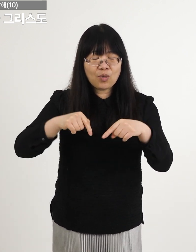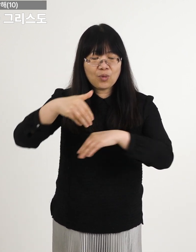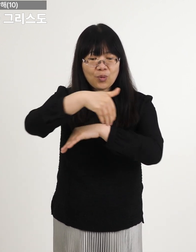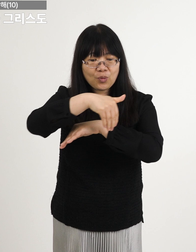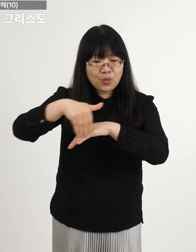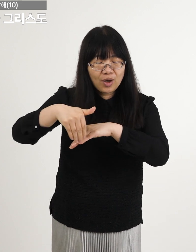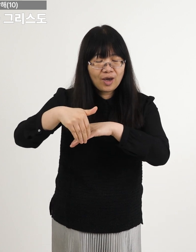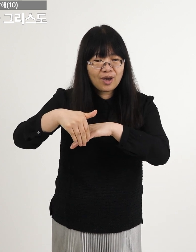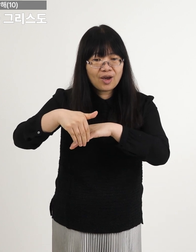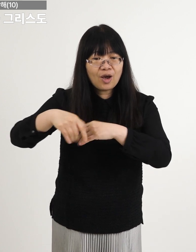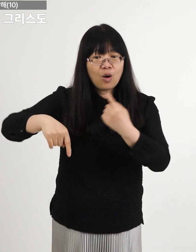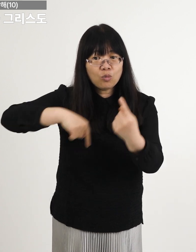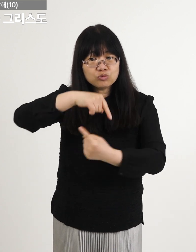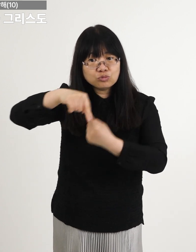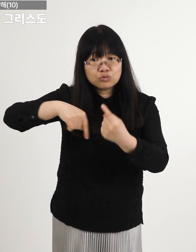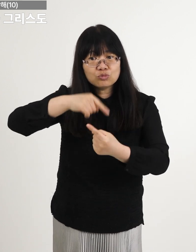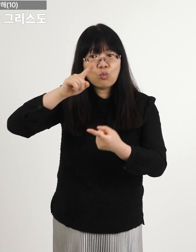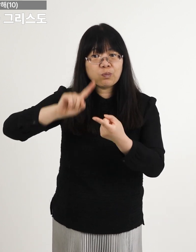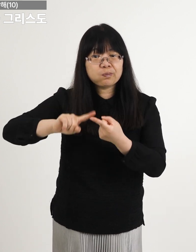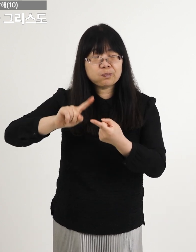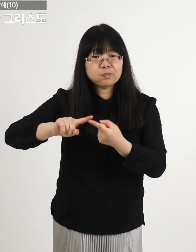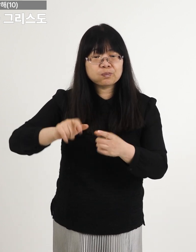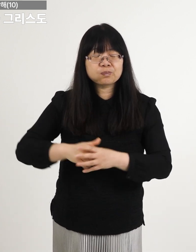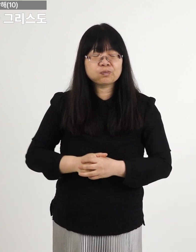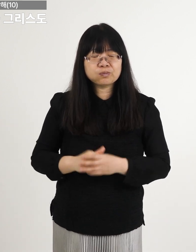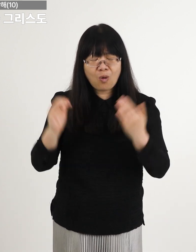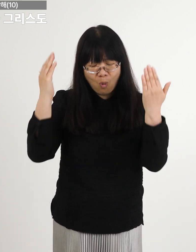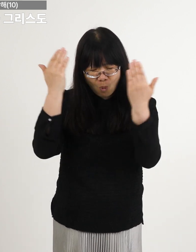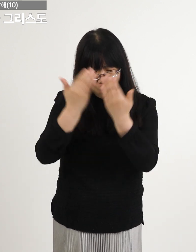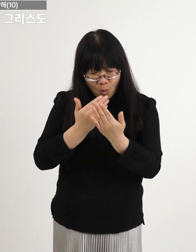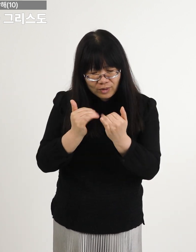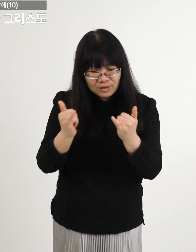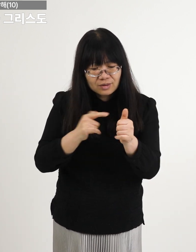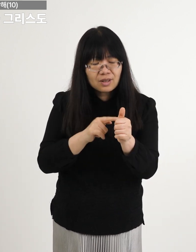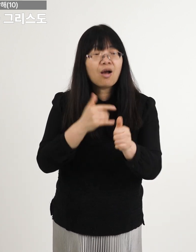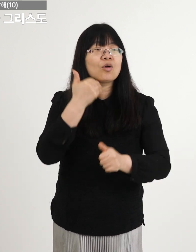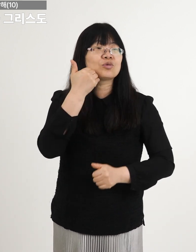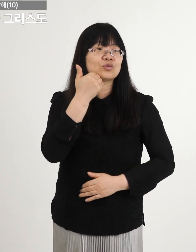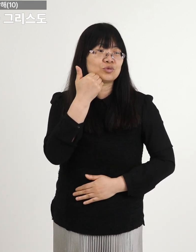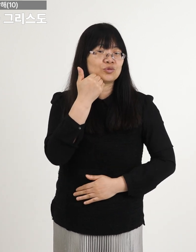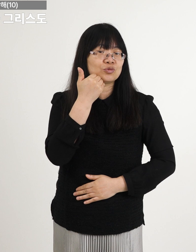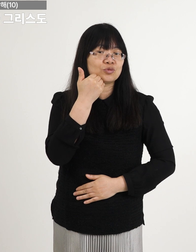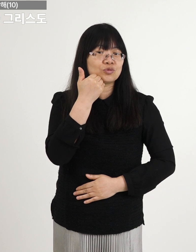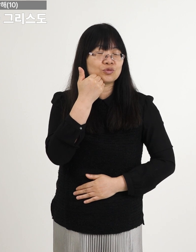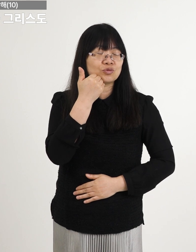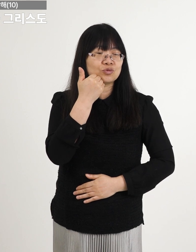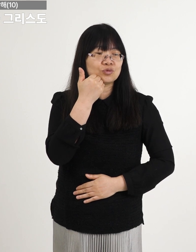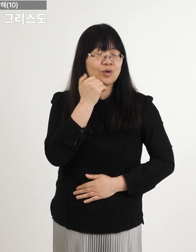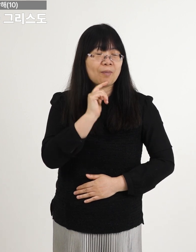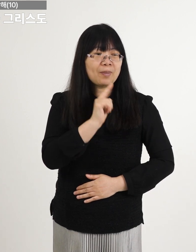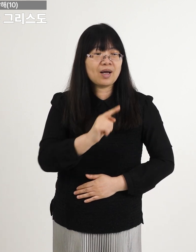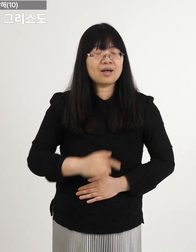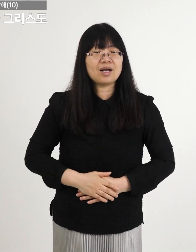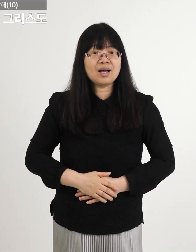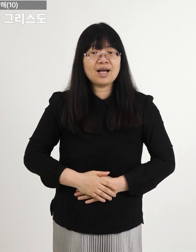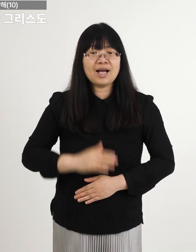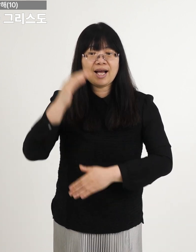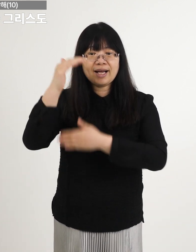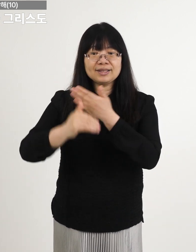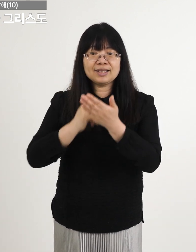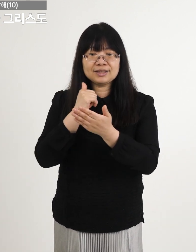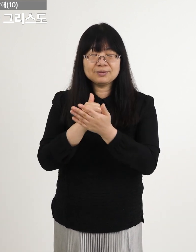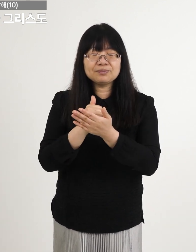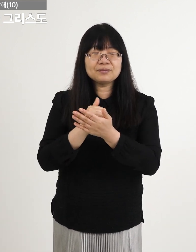계획, 운영을 어둡게 하는 자가 누구냐? 에차라는 말을 썼어요. 그